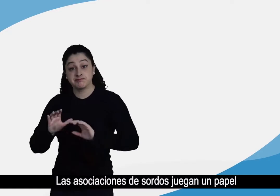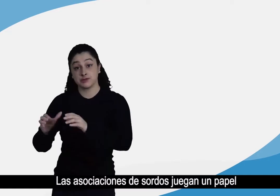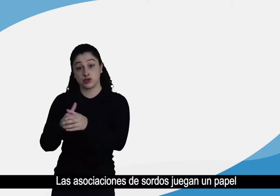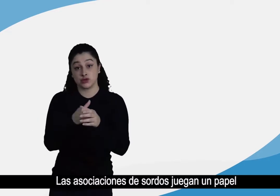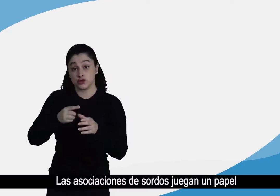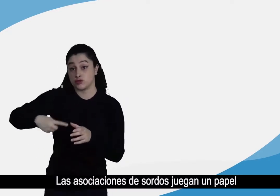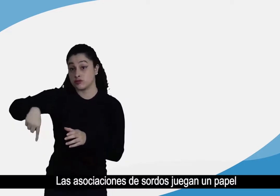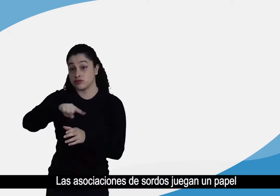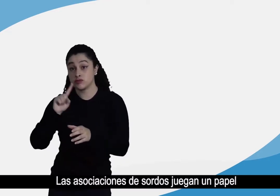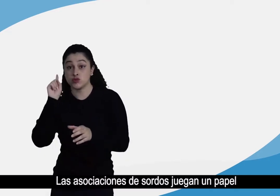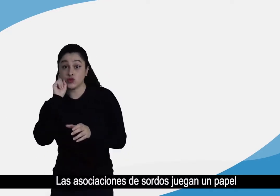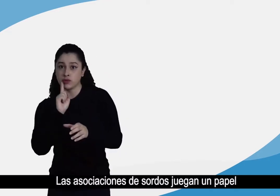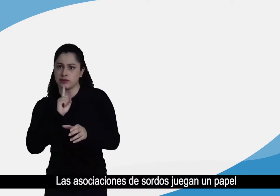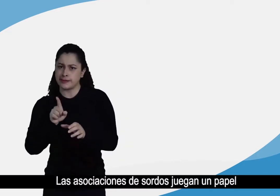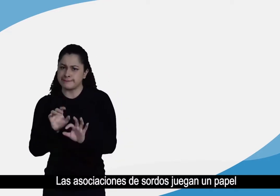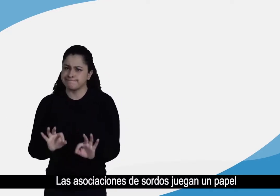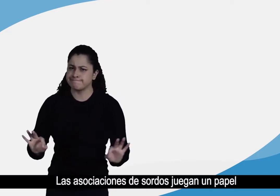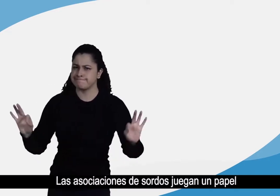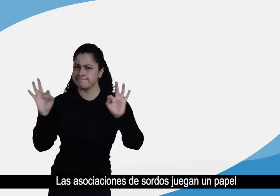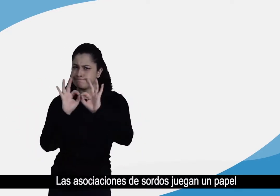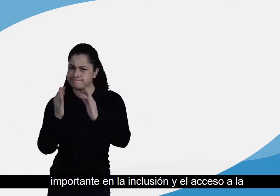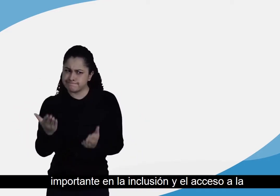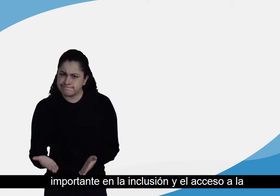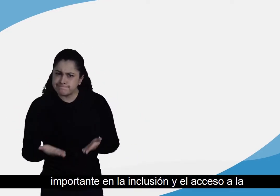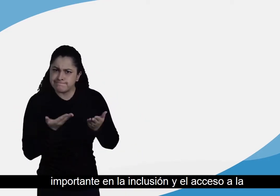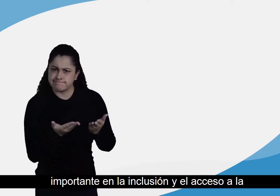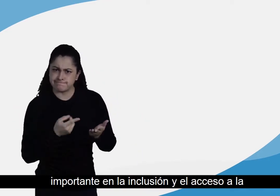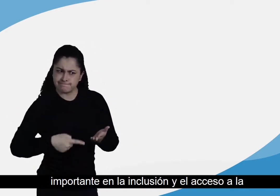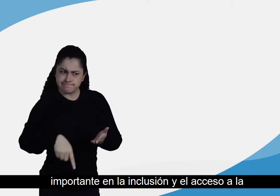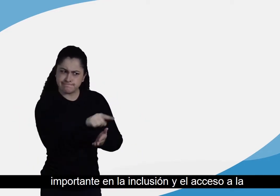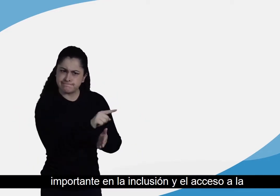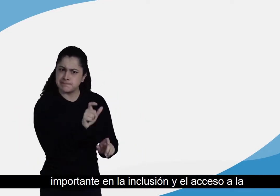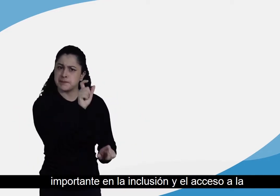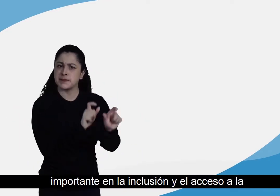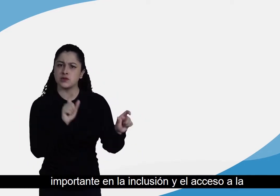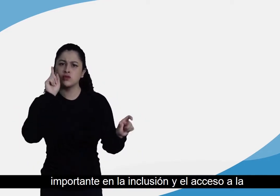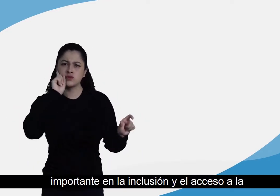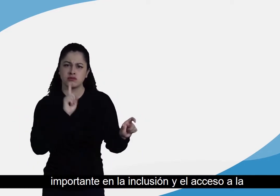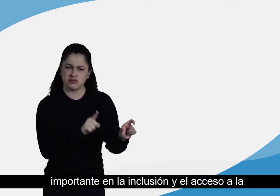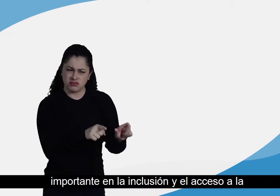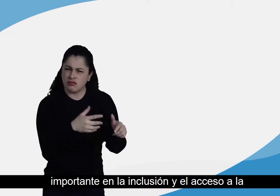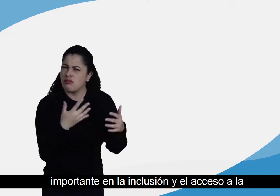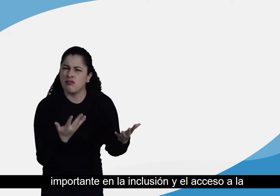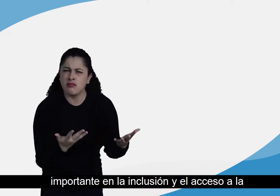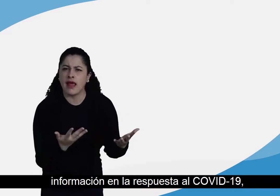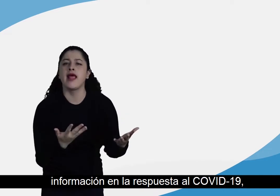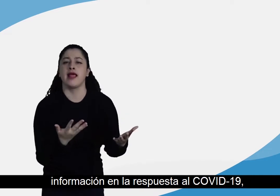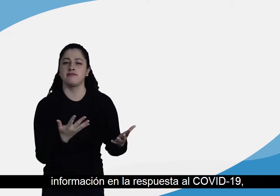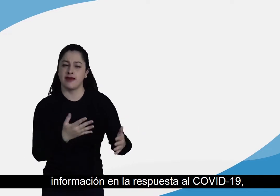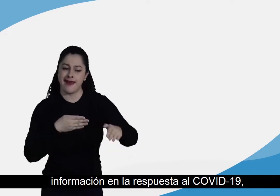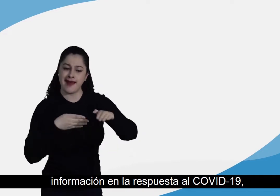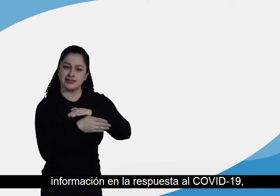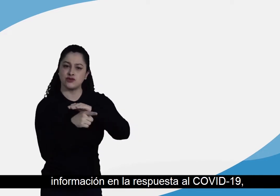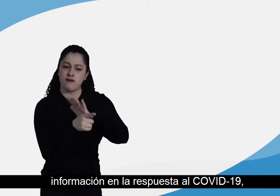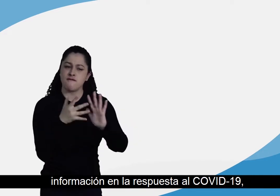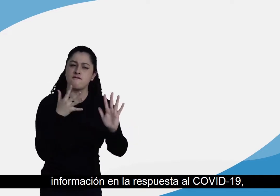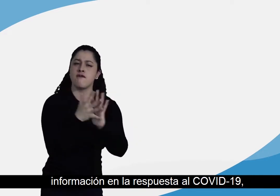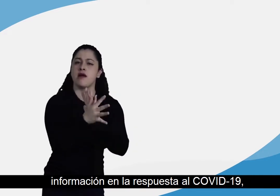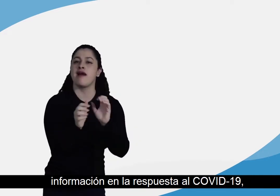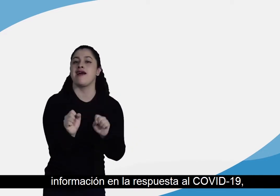Las asociaciones de sordos juegan un papel importante en la inclusión y el acceso a la información en la respuesta